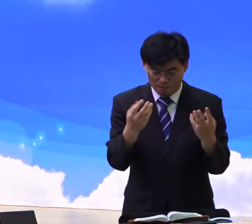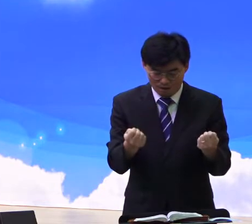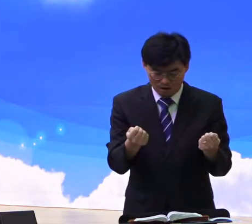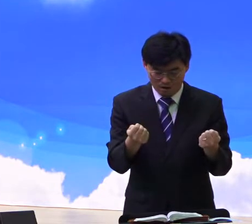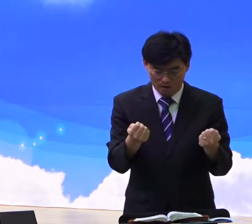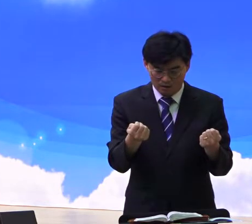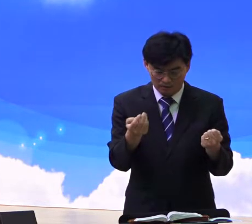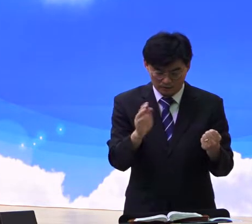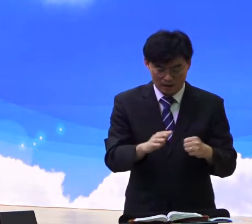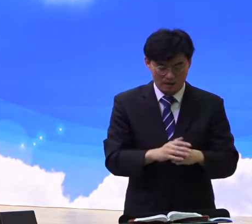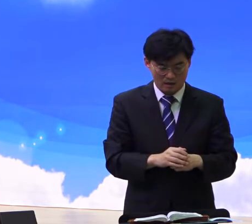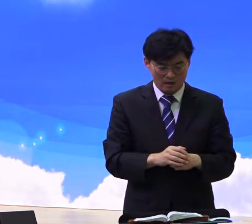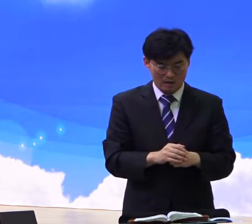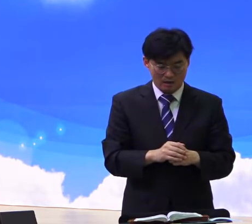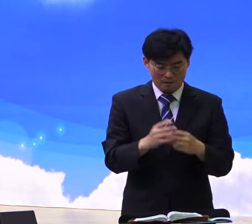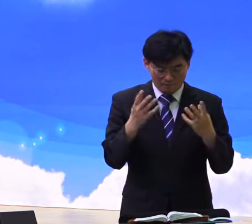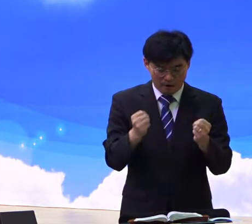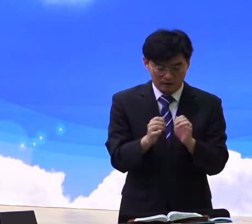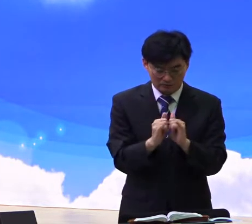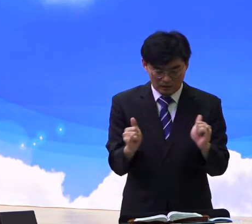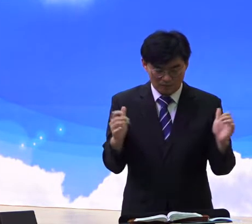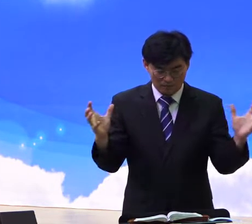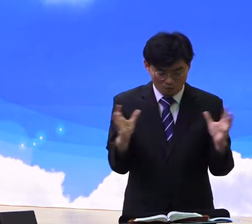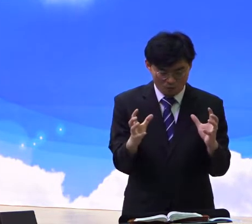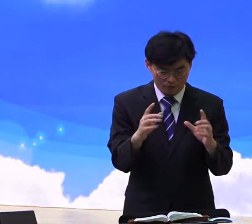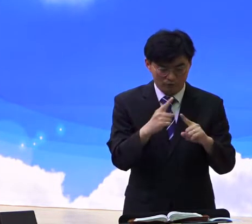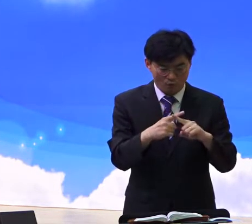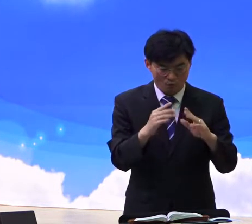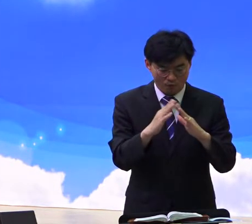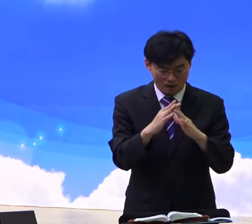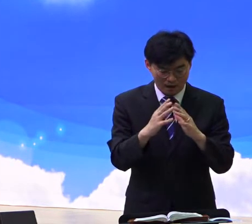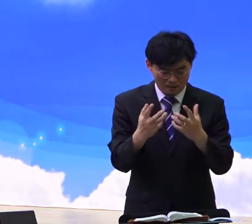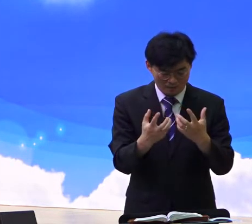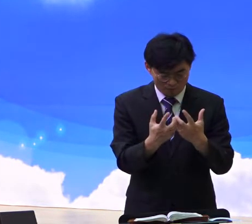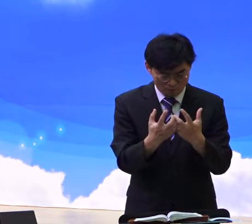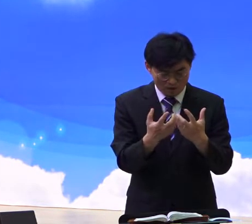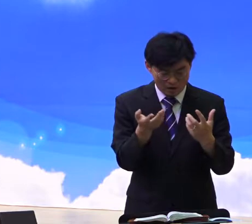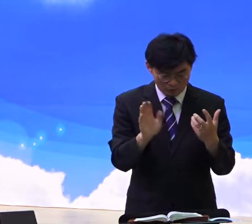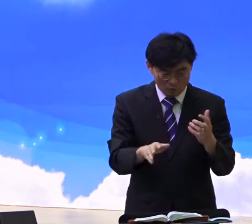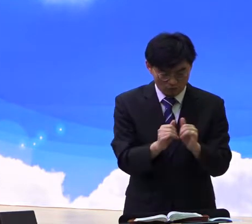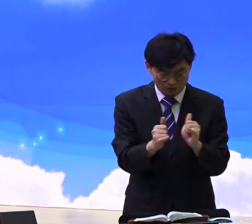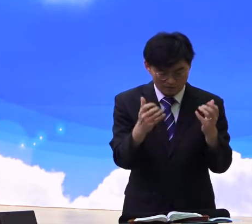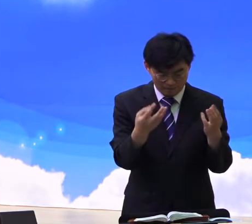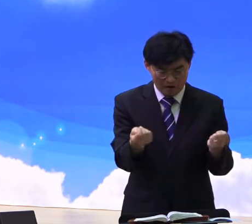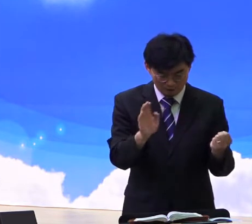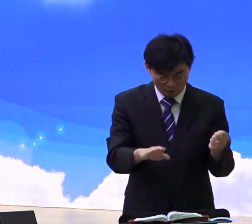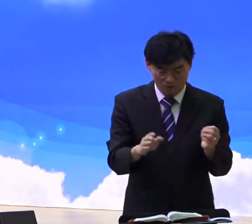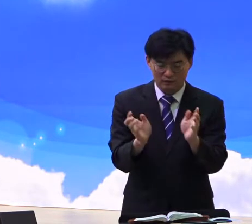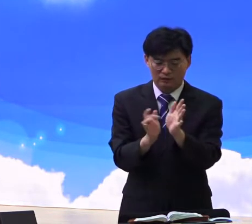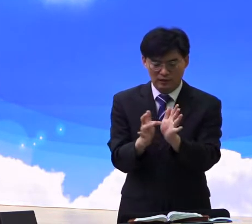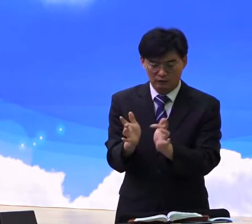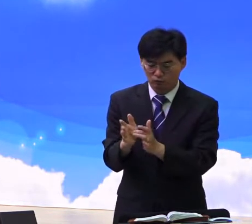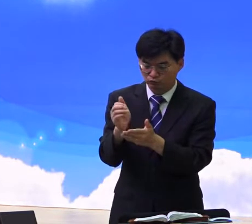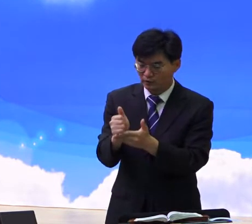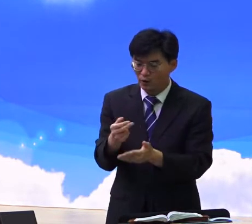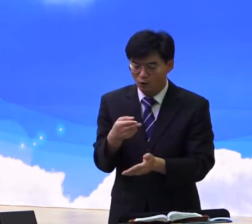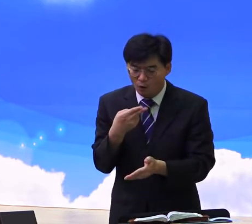수만 명의 사람이 모이는 교회일지라도 그 속에 하나님이 계시지 않고 예수님이 왕이